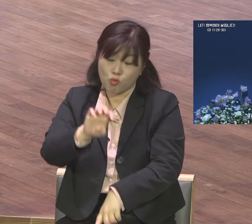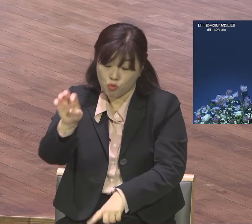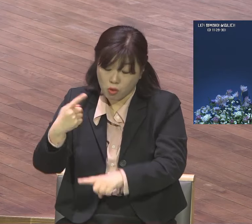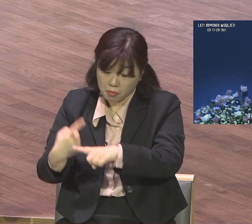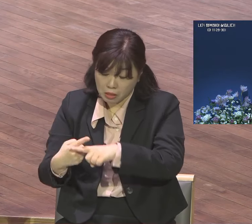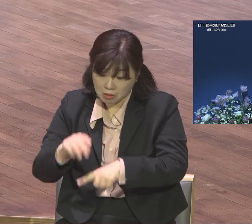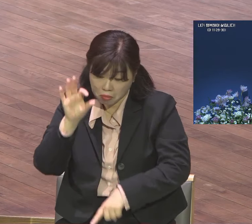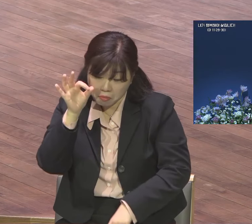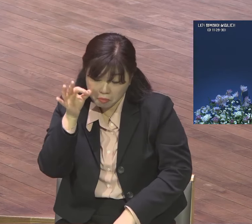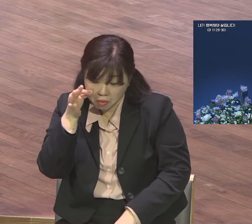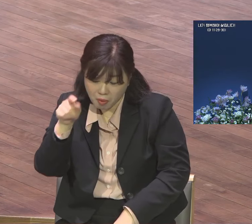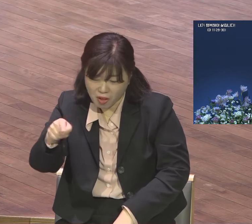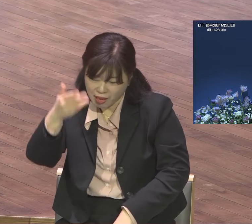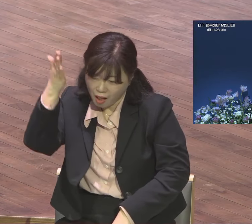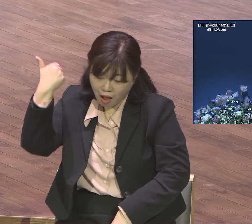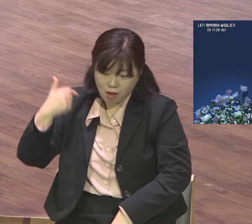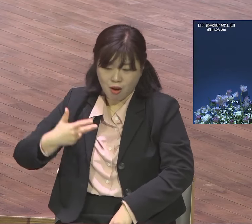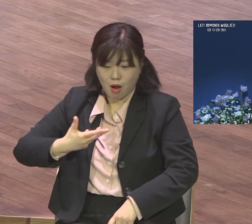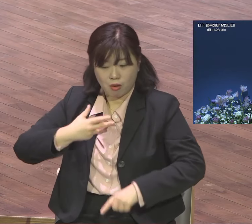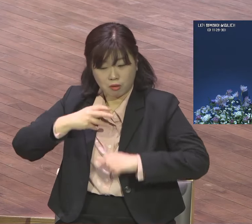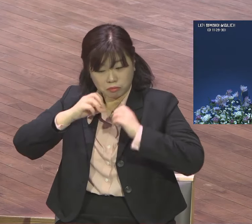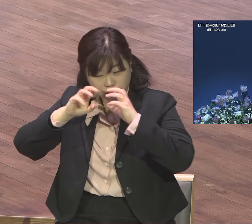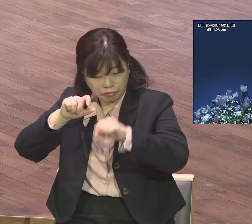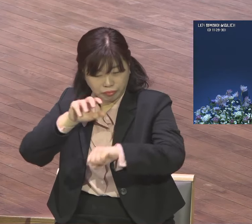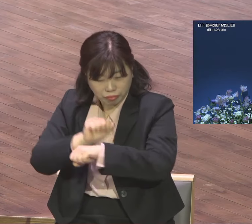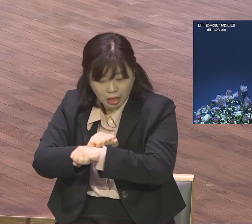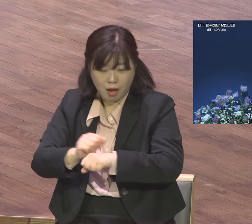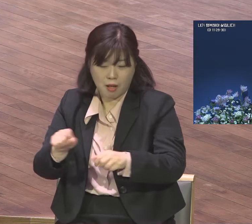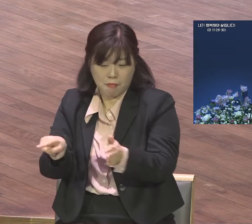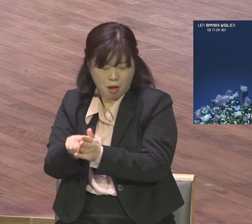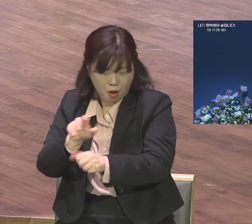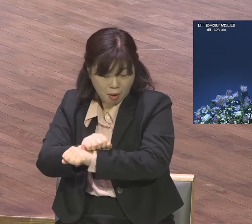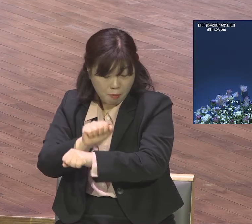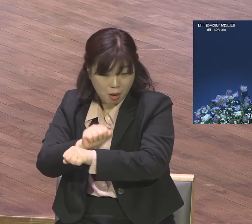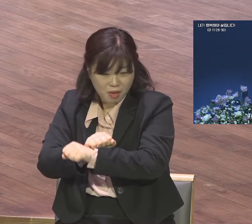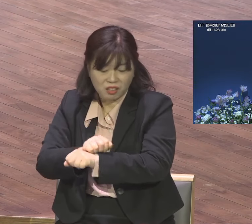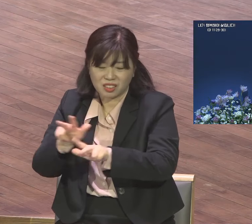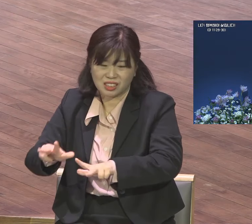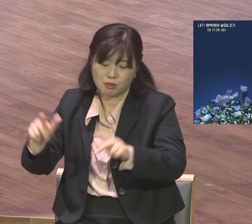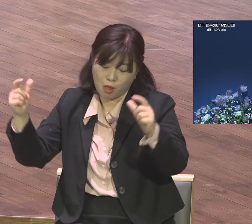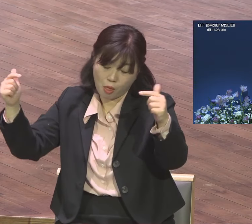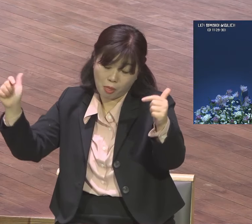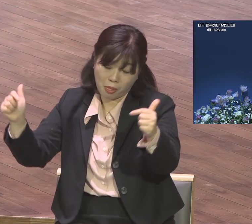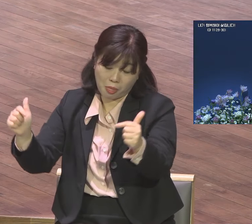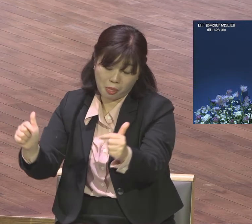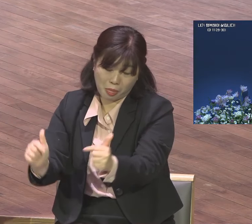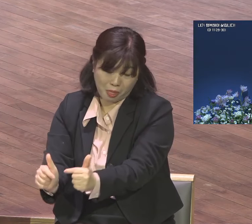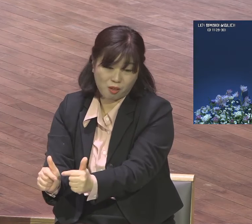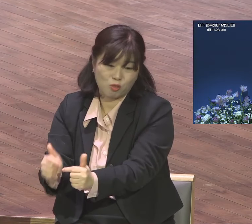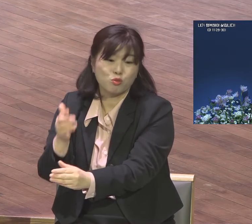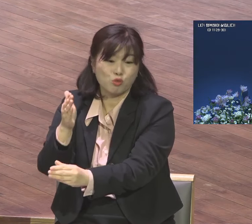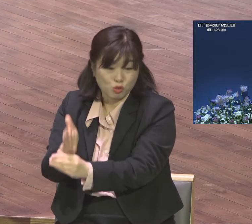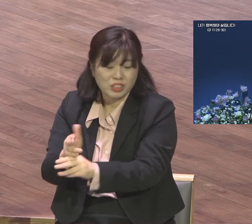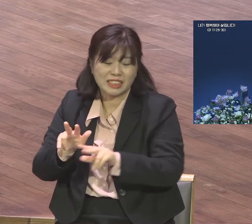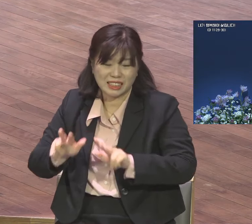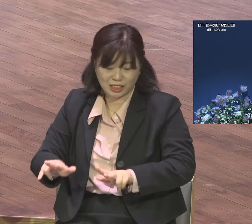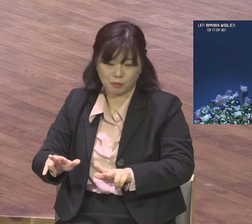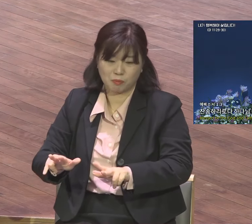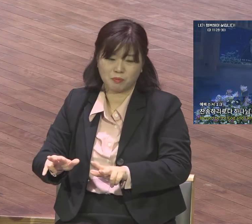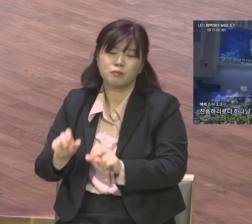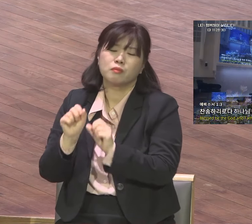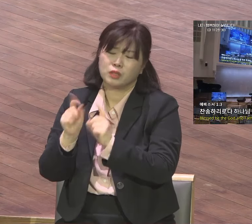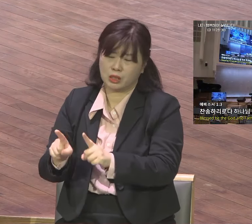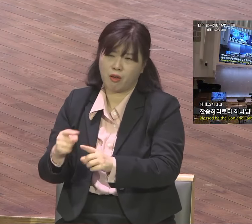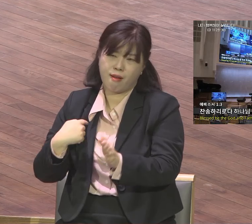바울은 에베소 1장에 창세전에 하나님의 구원 계획이 이미 있었다고 밝히고 있습니다.